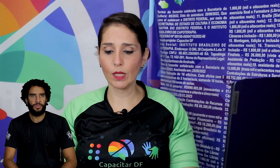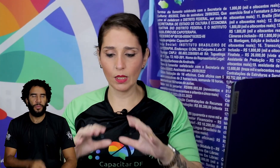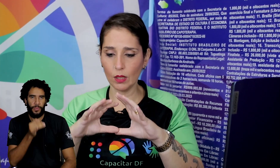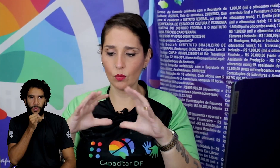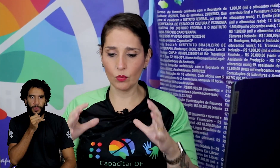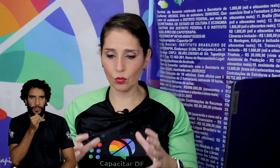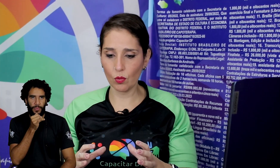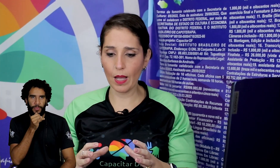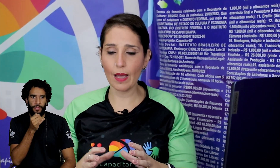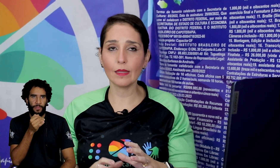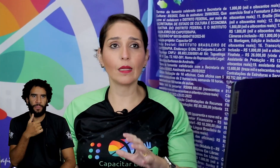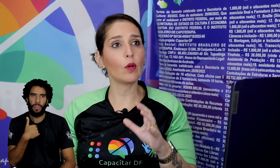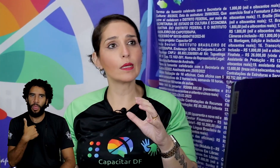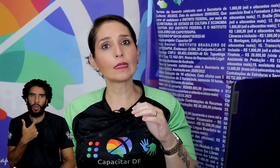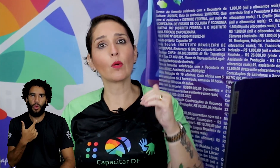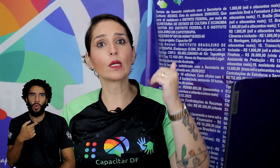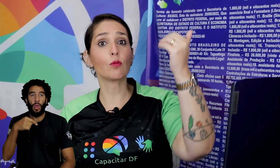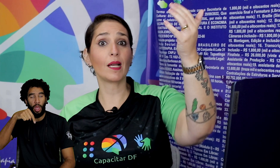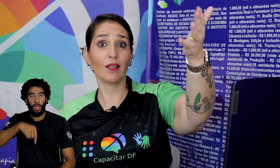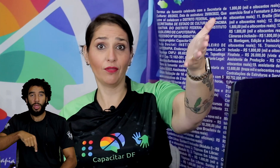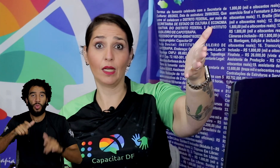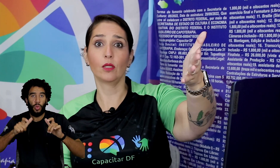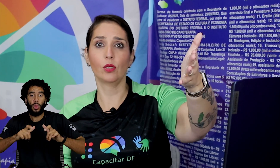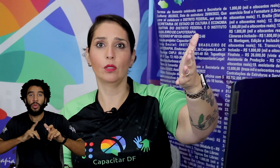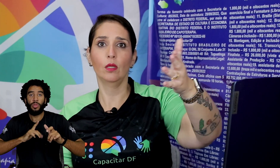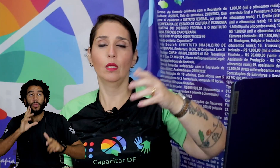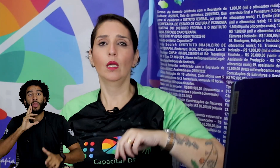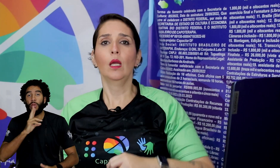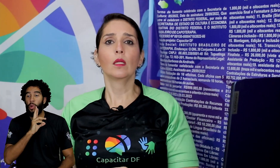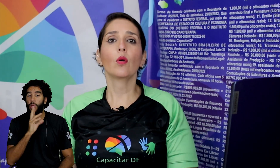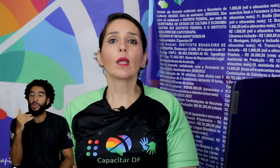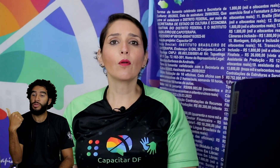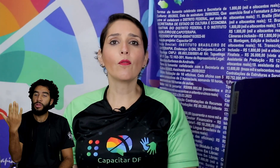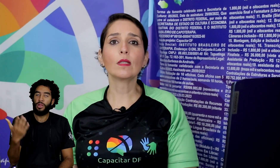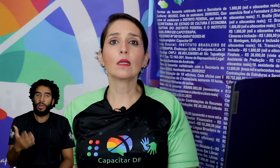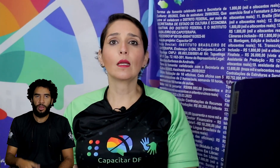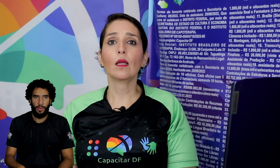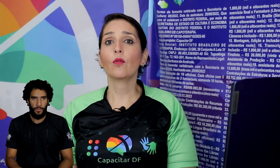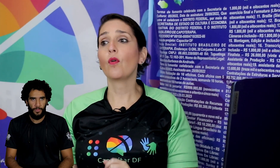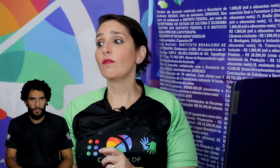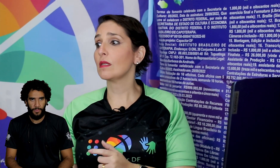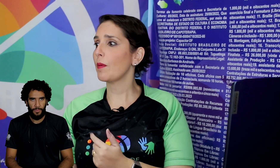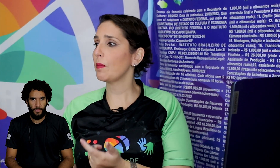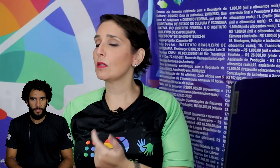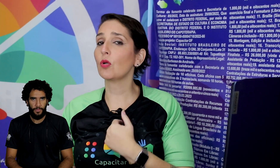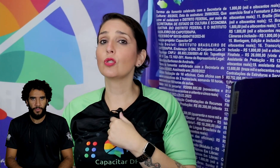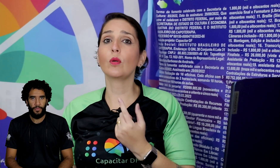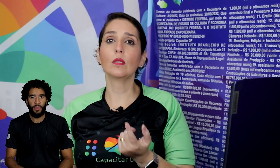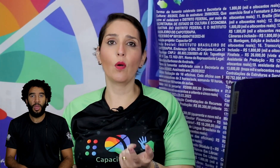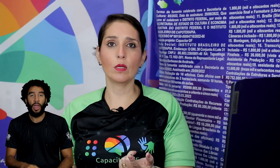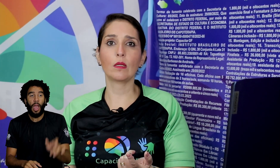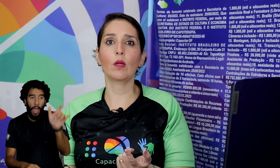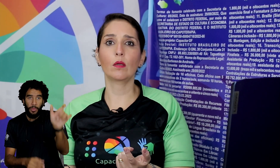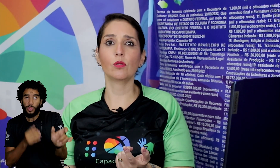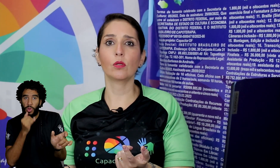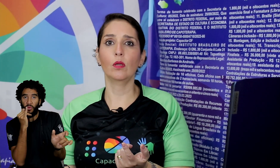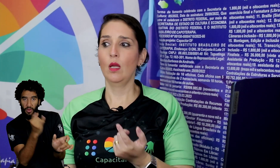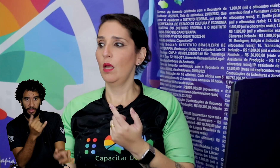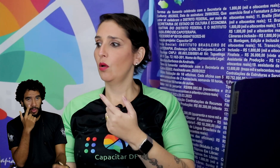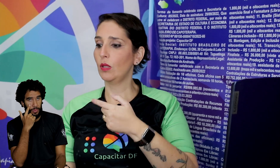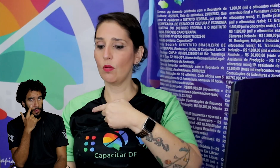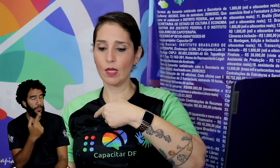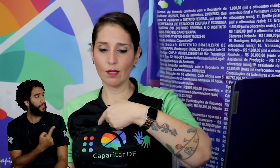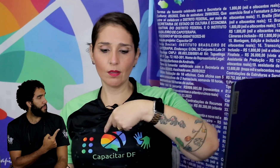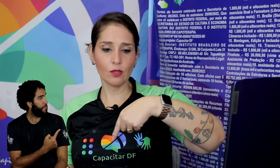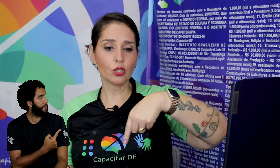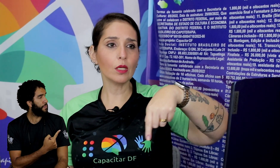estou aqui num lugar e tem um restaurante mais à frente. Então, o que eu vou fazer? Eu vou avisar para a pessoa que eu estou indo ao restaurante.